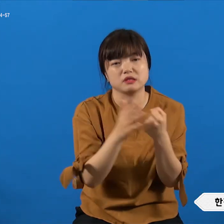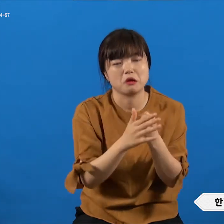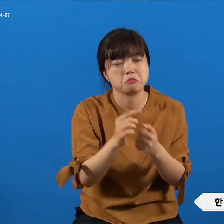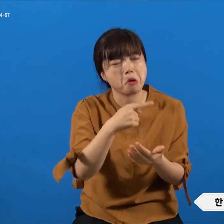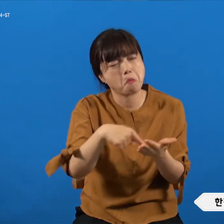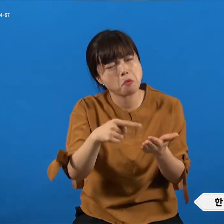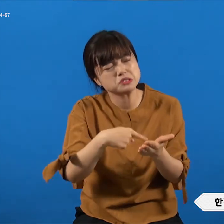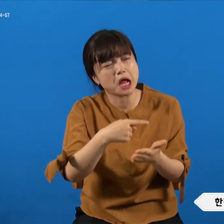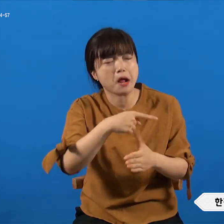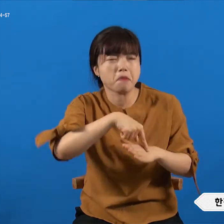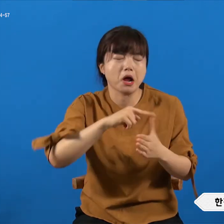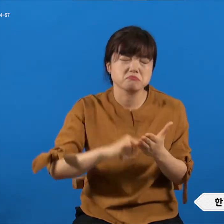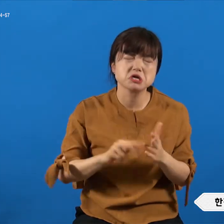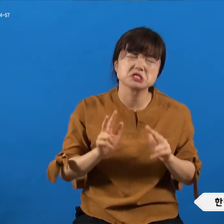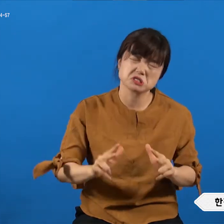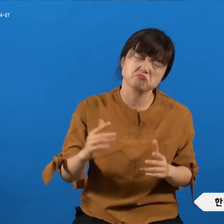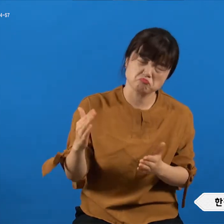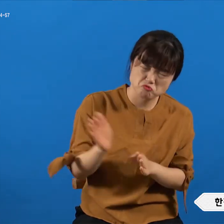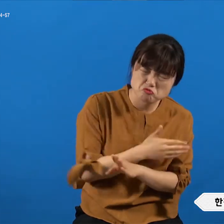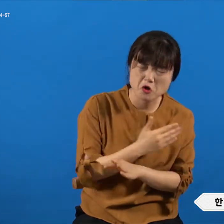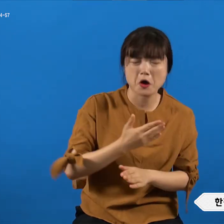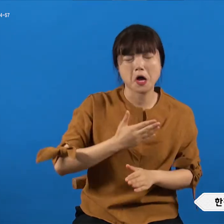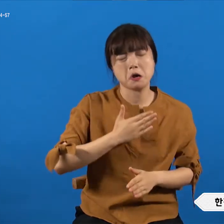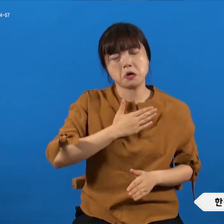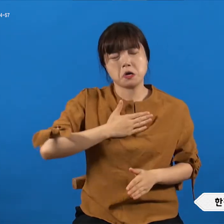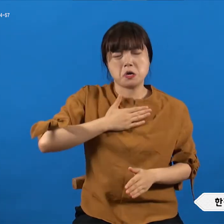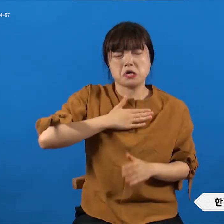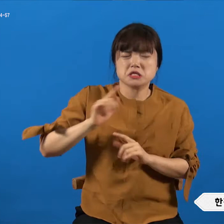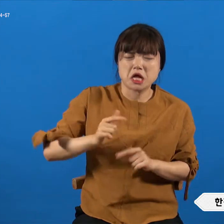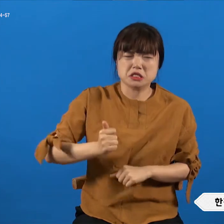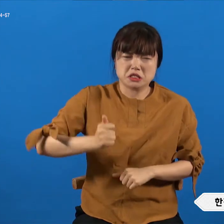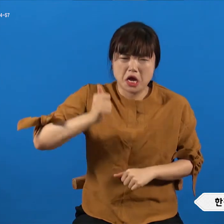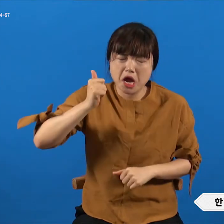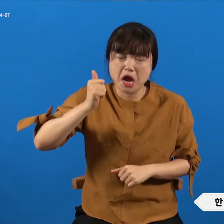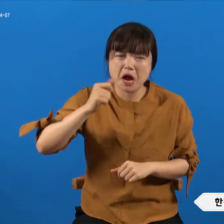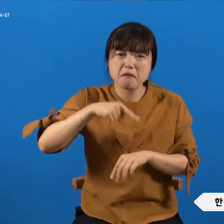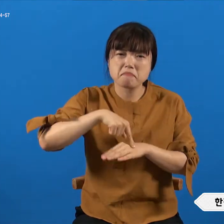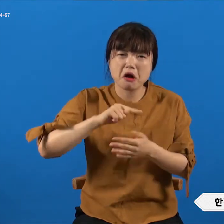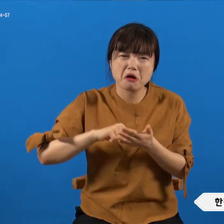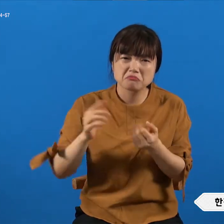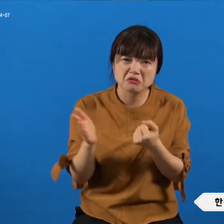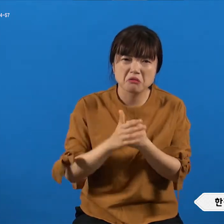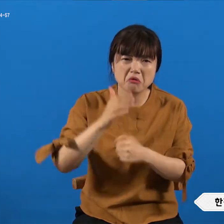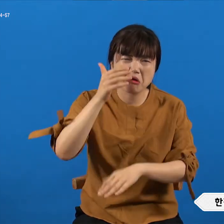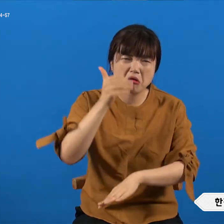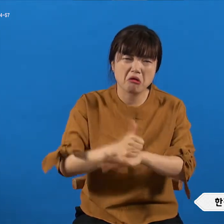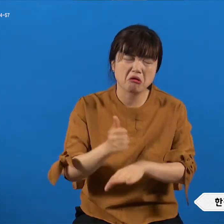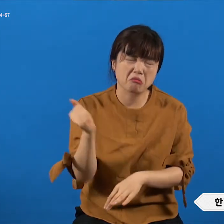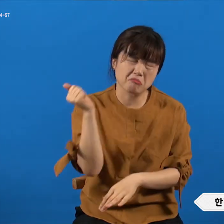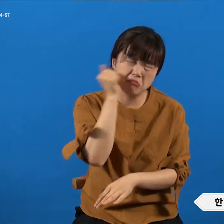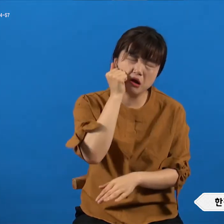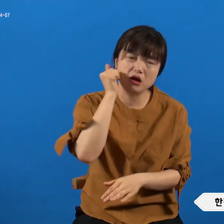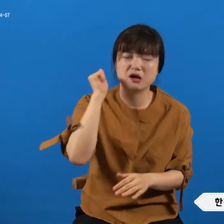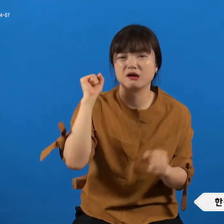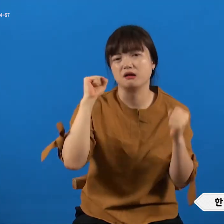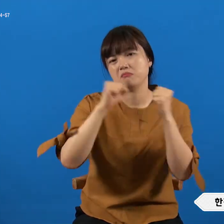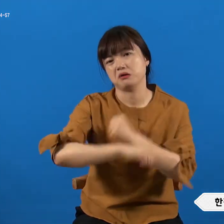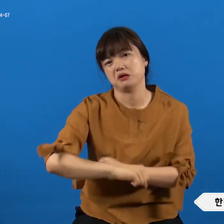보상심리에 사로잡혀서 이제 좀 누리자 하다가 그냥 그런 처참한 실패를 하게 되었습니다.